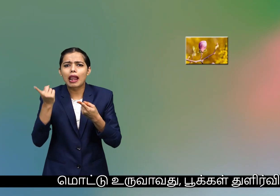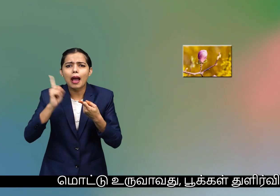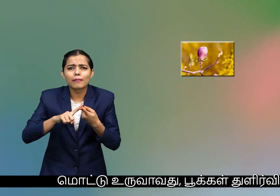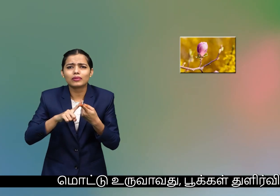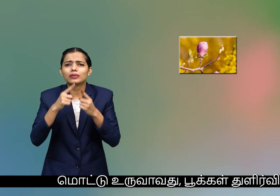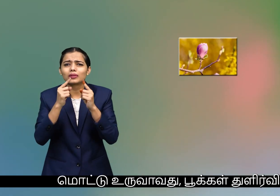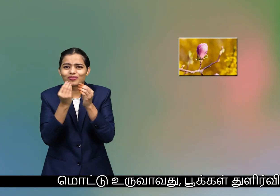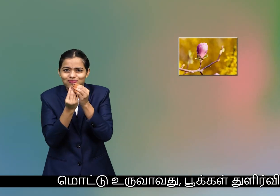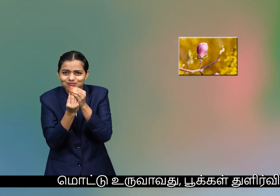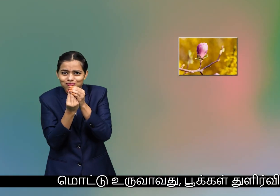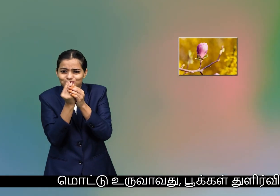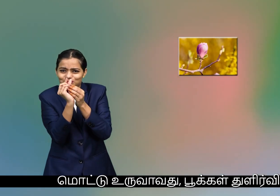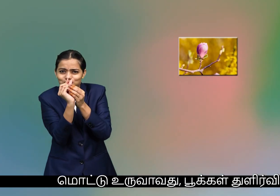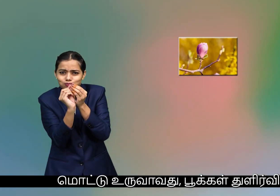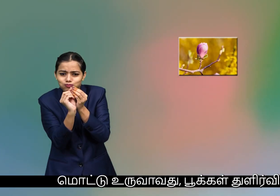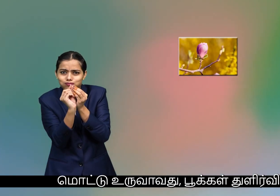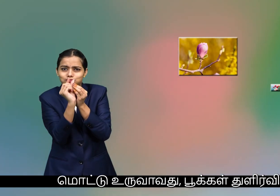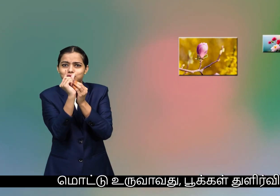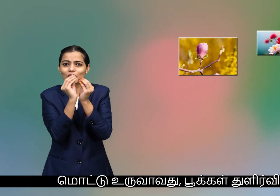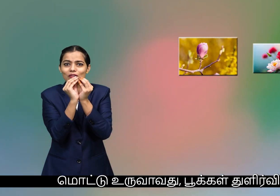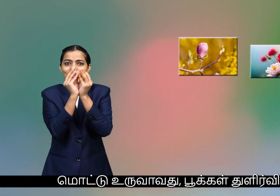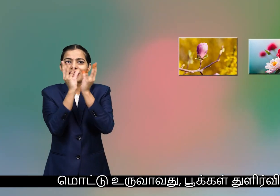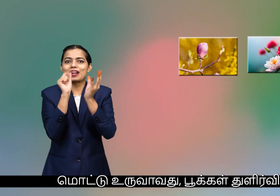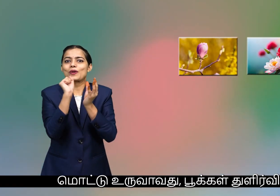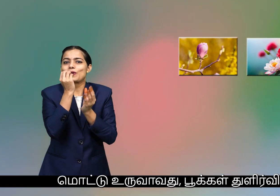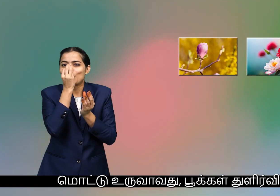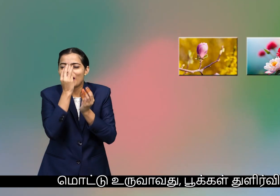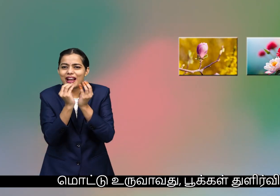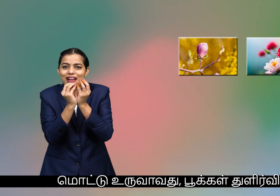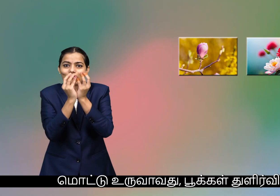மொட்டு உருவாவது, பூக்கள் துளிர்விடுவது,